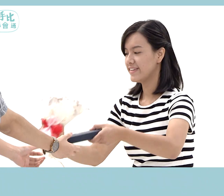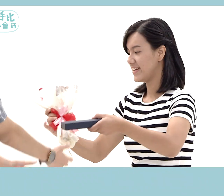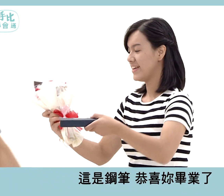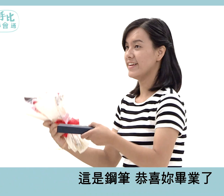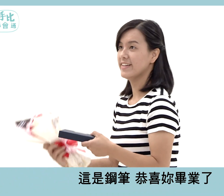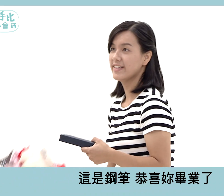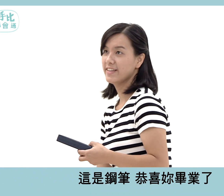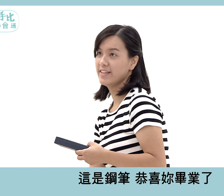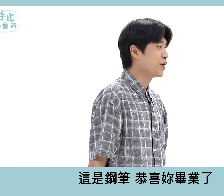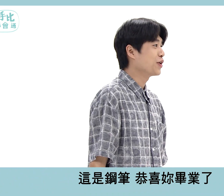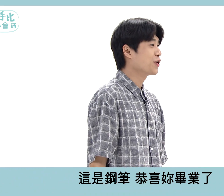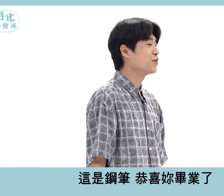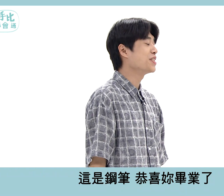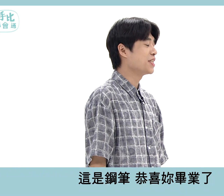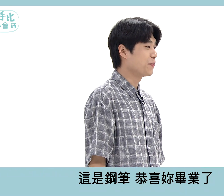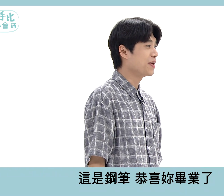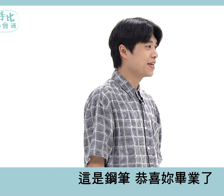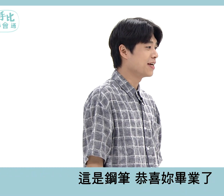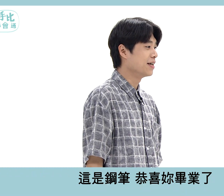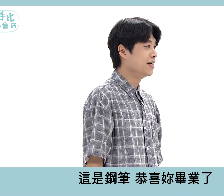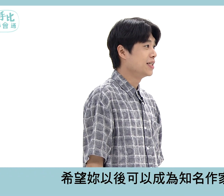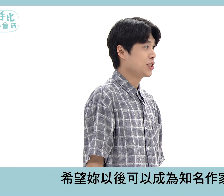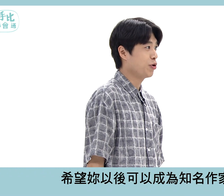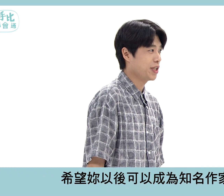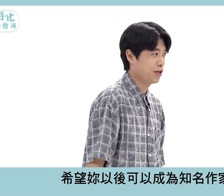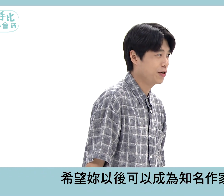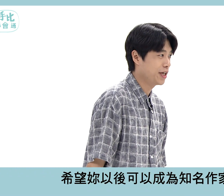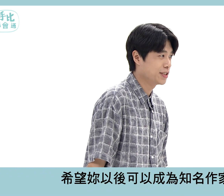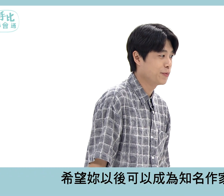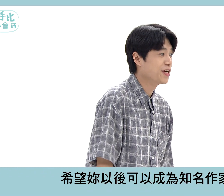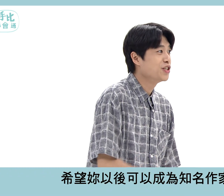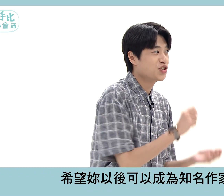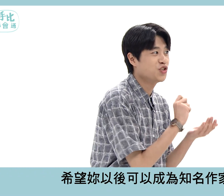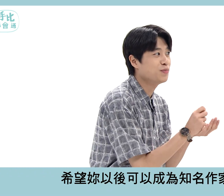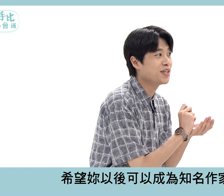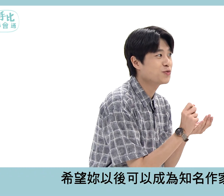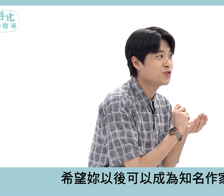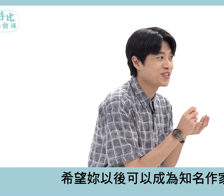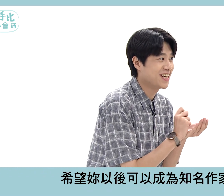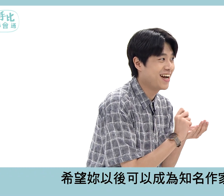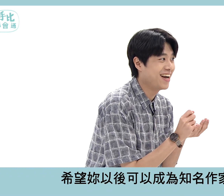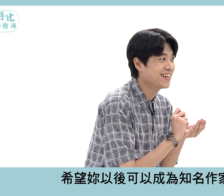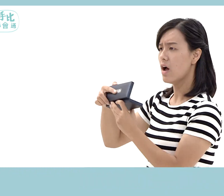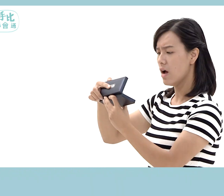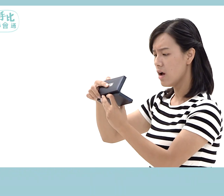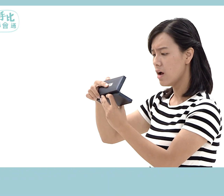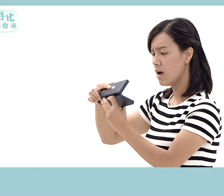这是钢笔，恭喜你毕业了，希望你以后可以成为知名作家。